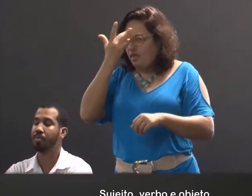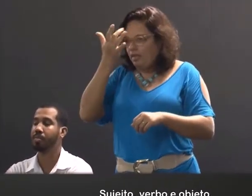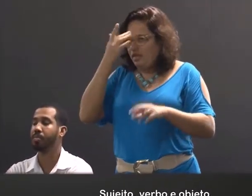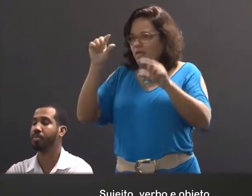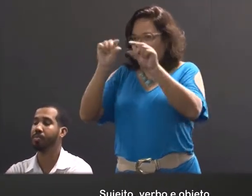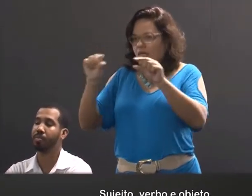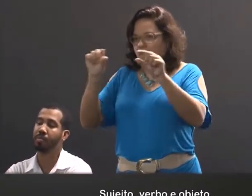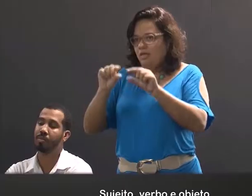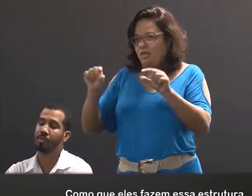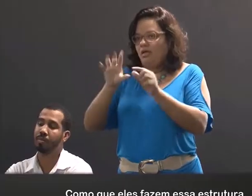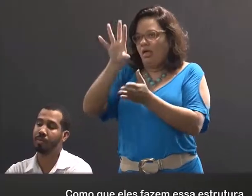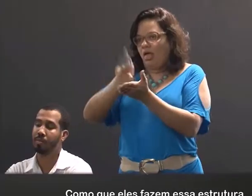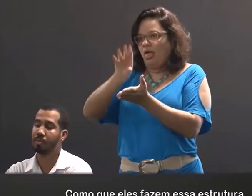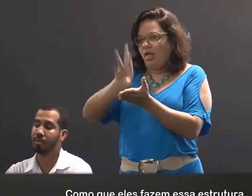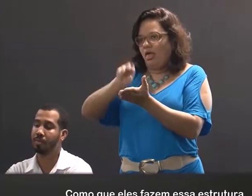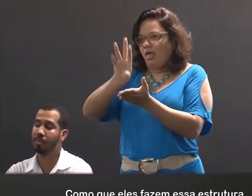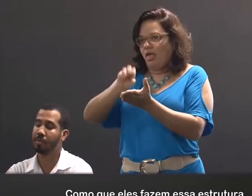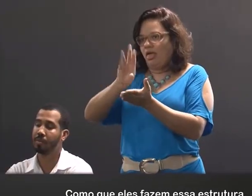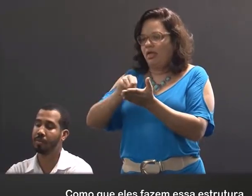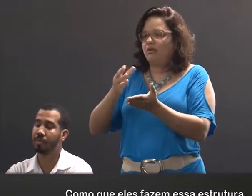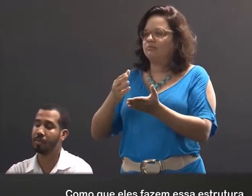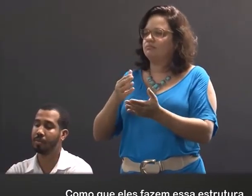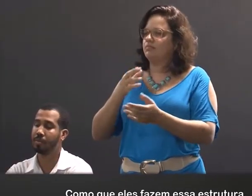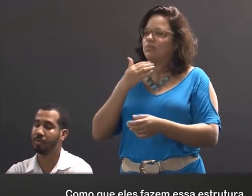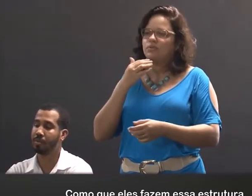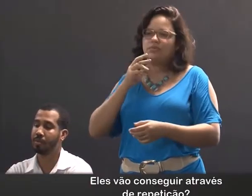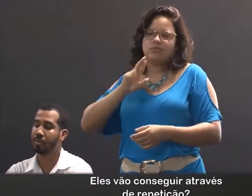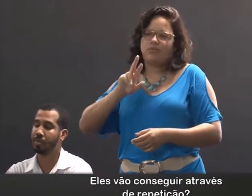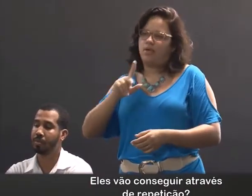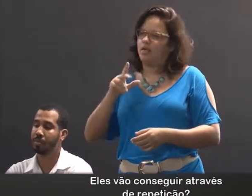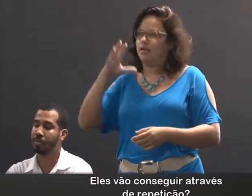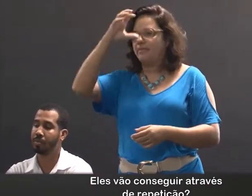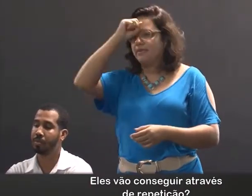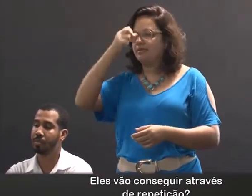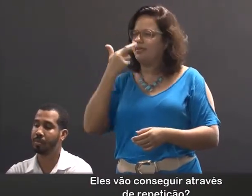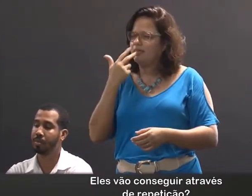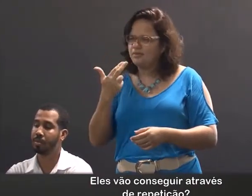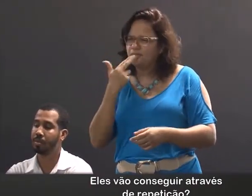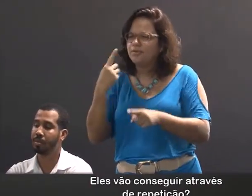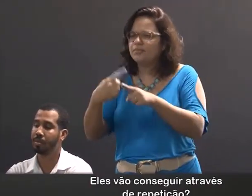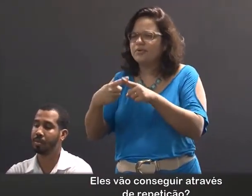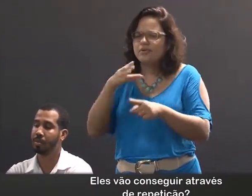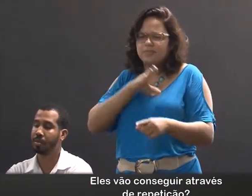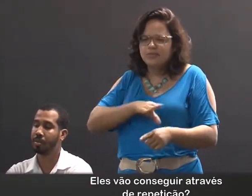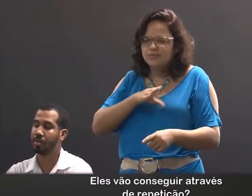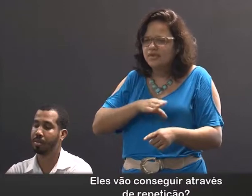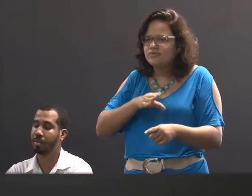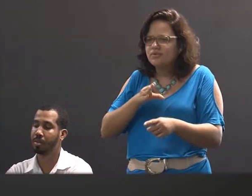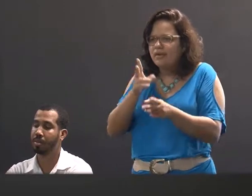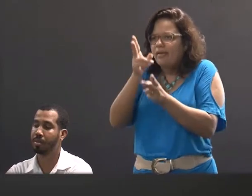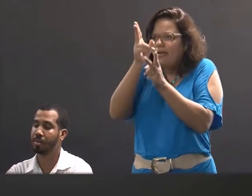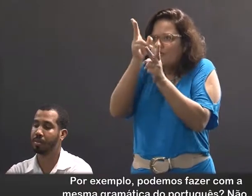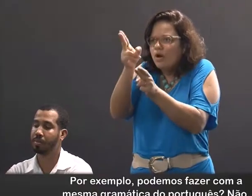e objeto. Como que eles fazem essa estrutura? Eles vão conseguir através de repetição? Por exemplo,